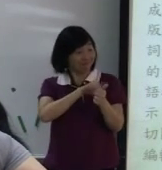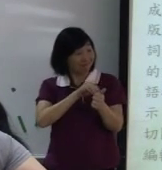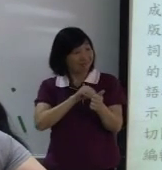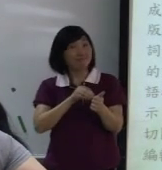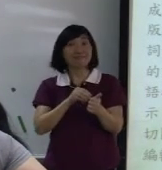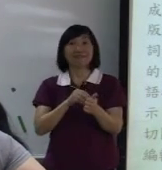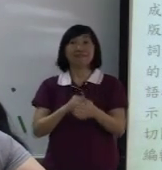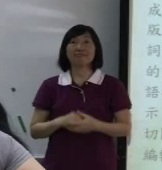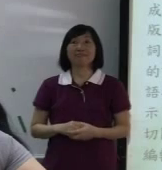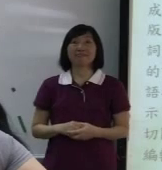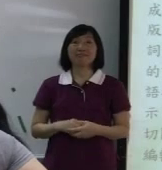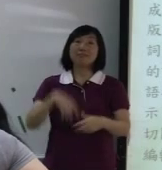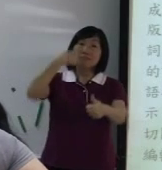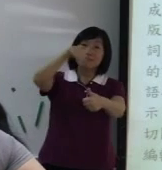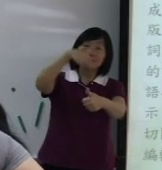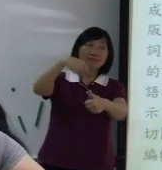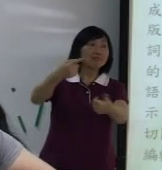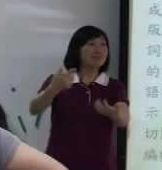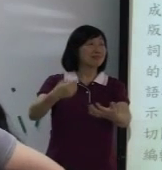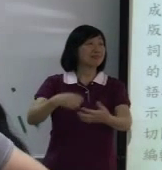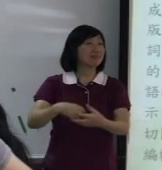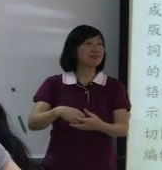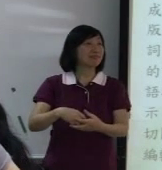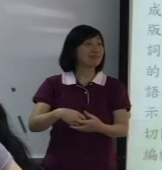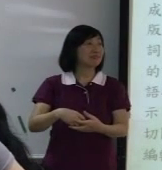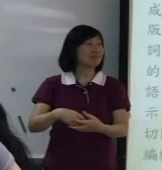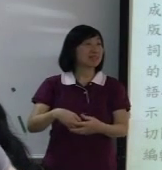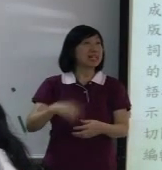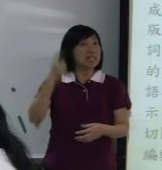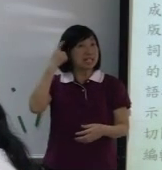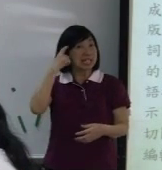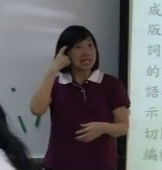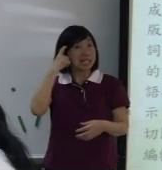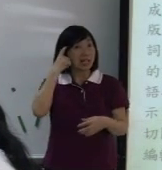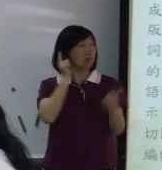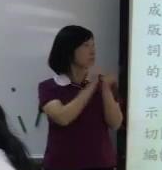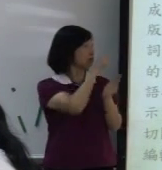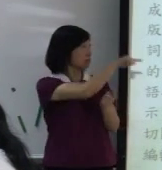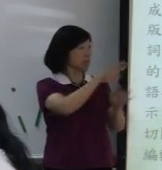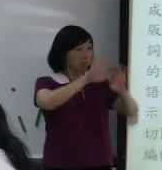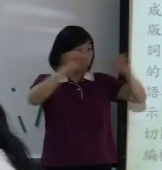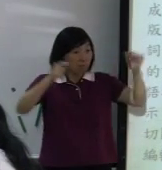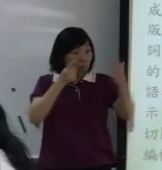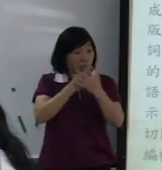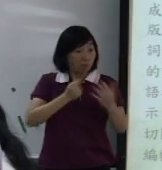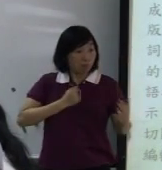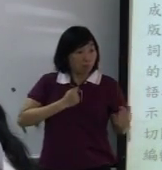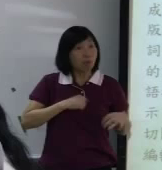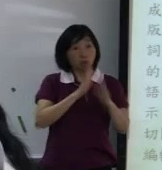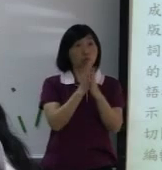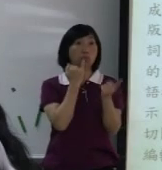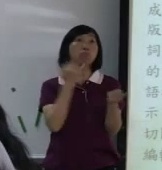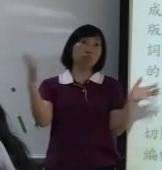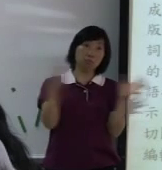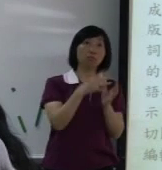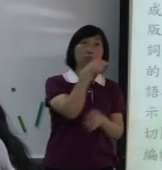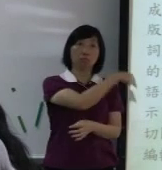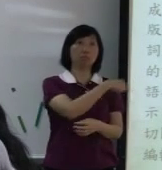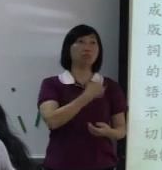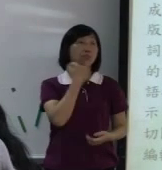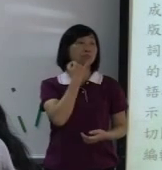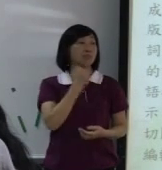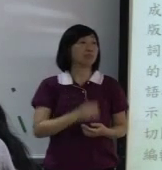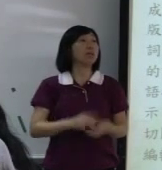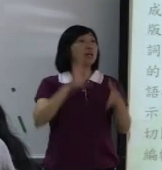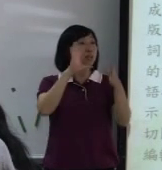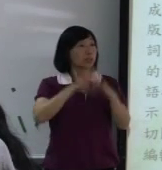或者是教学、想要了解手语的人也一起来分享，所以呢，